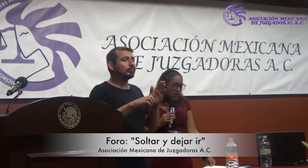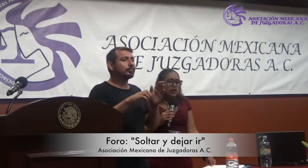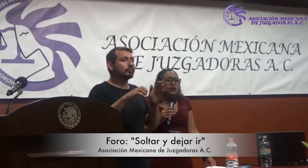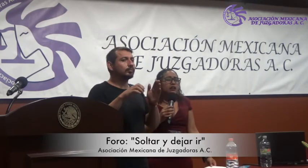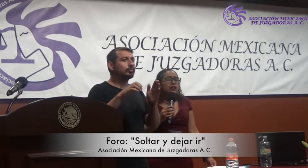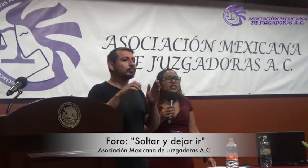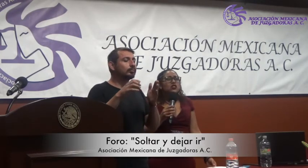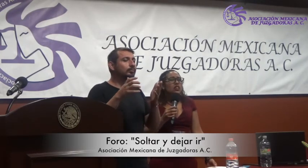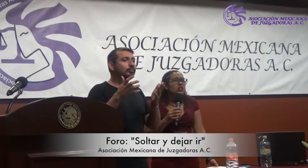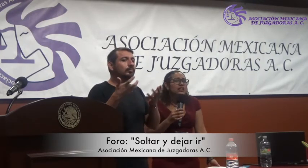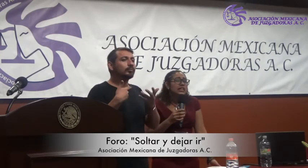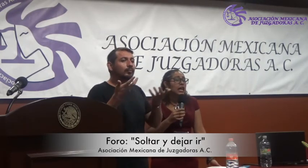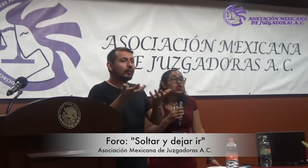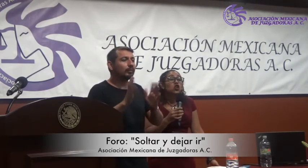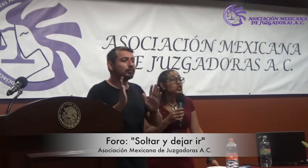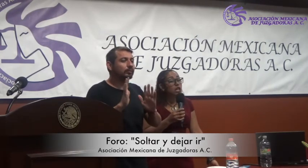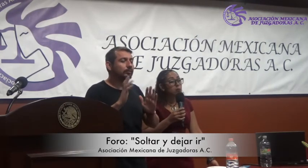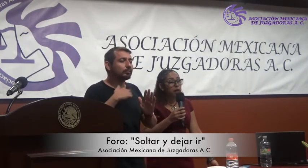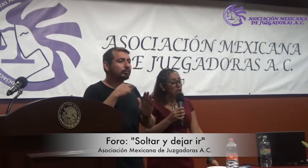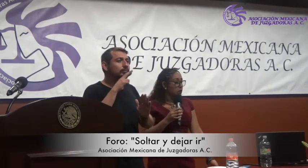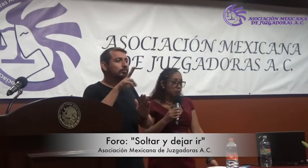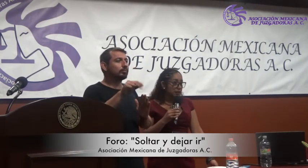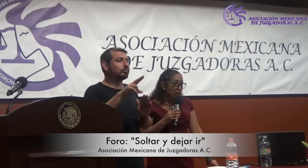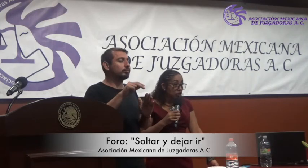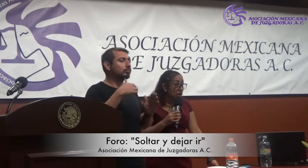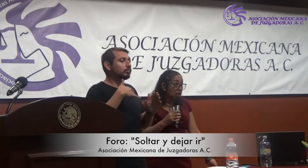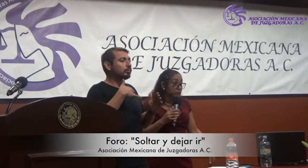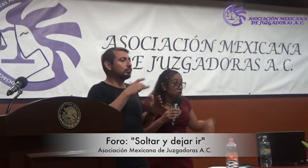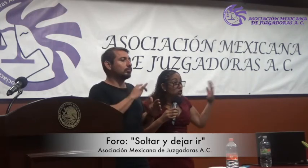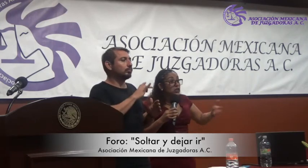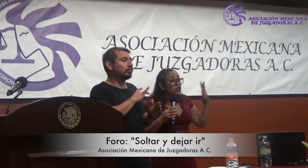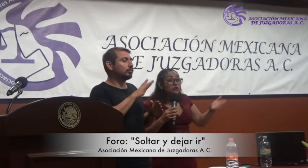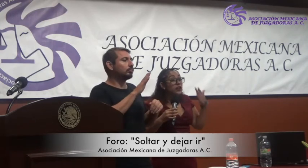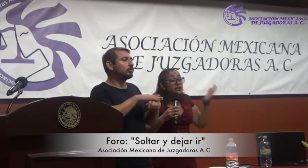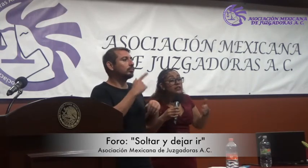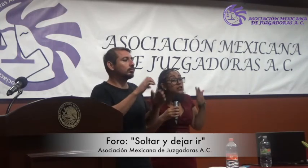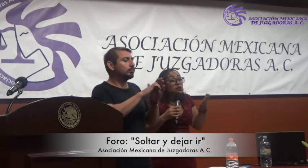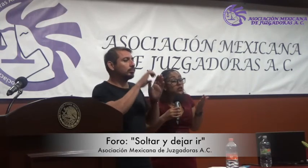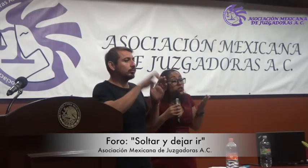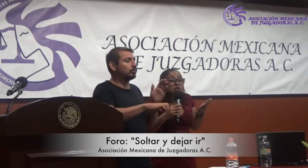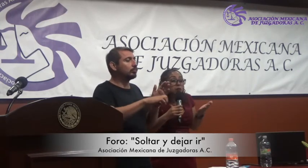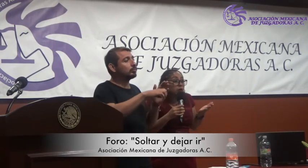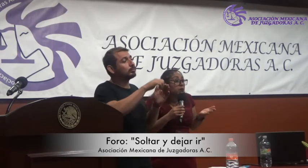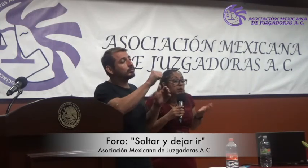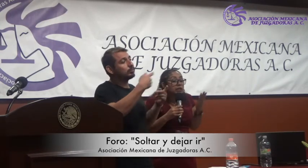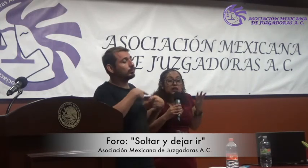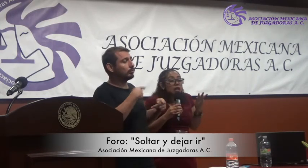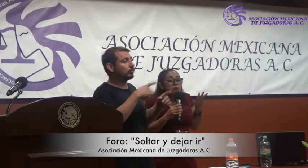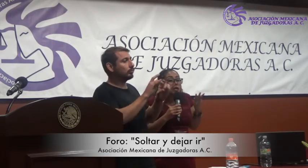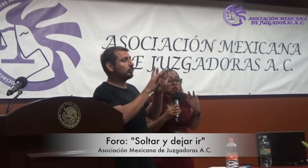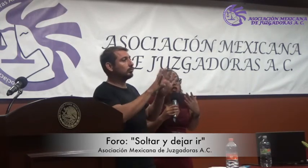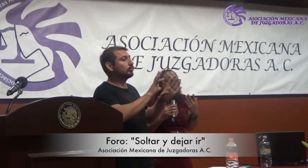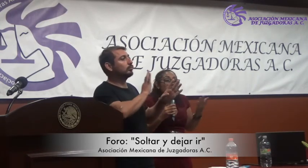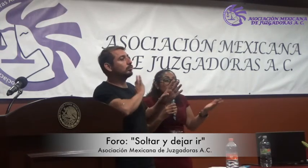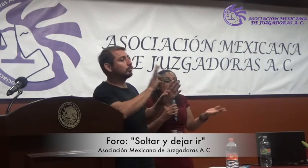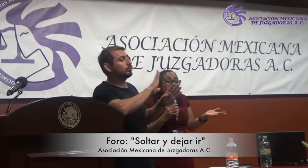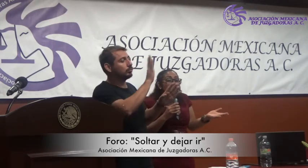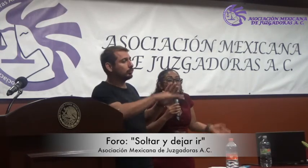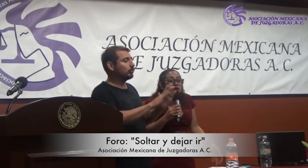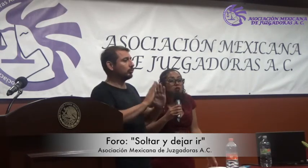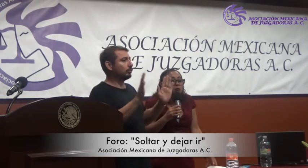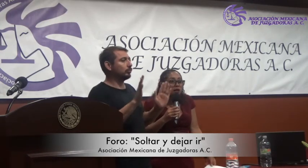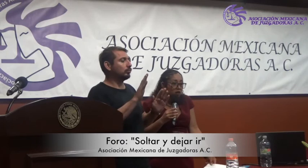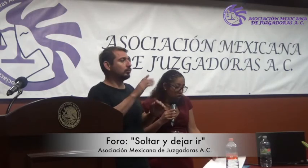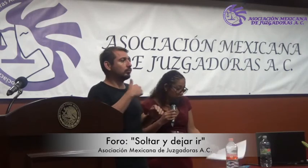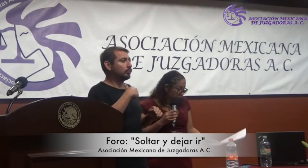cosas. Esto quiere decir que no siempre les va a pasar a todas las personas. Son diferentes situaciones que se pueden presentar en personas que no llevan